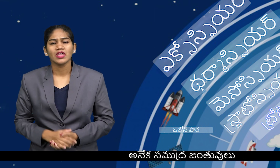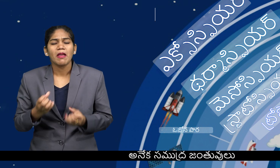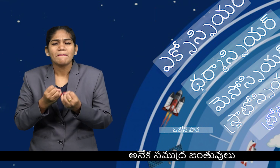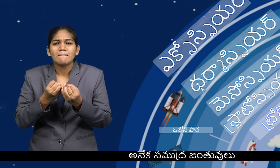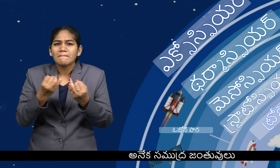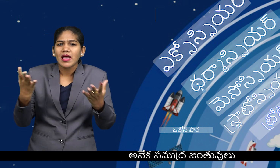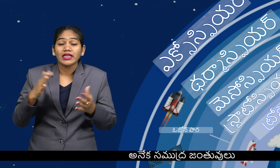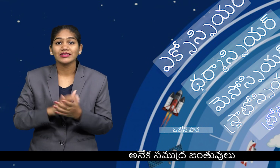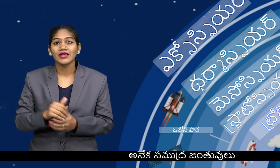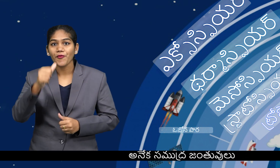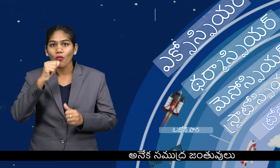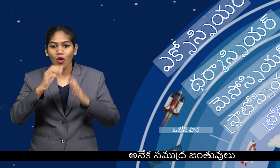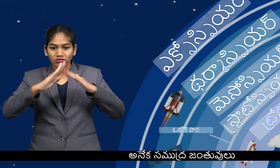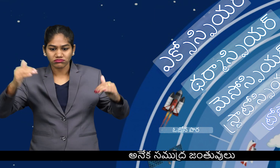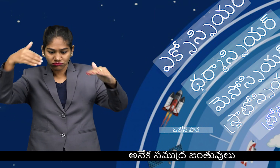అనేక సముద్ర జంతువులు